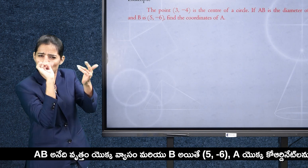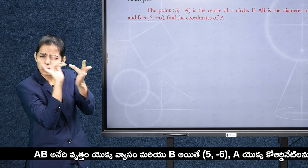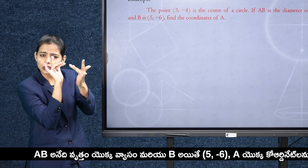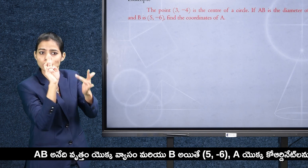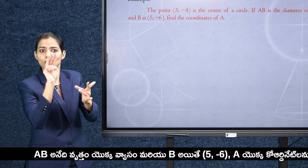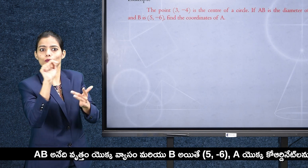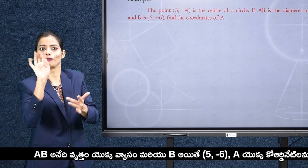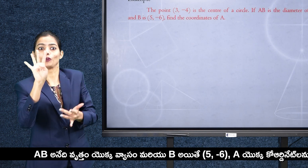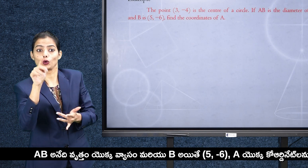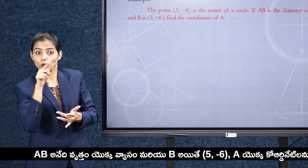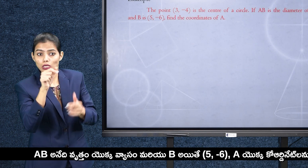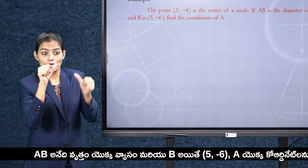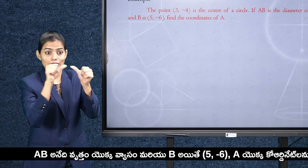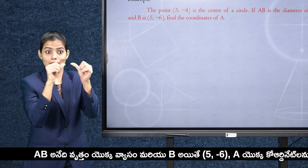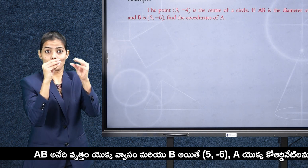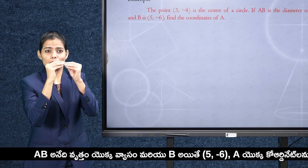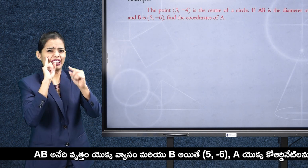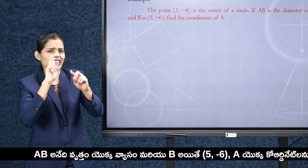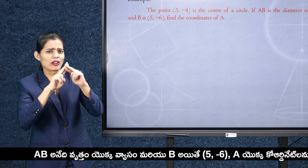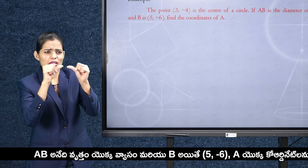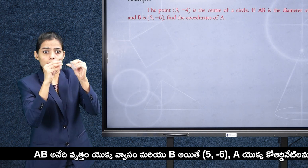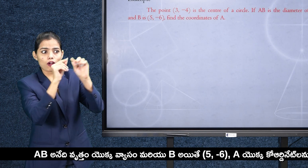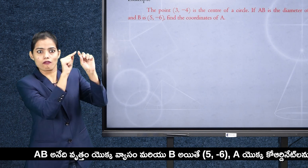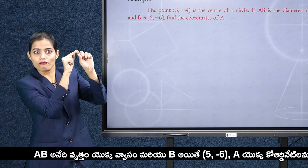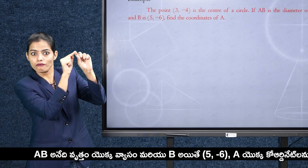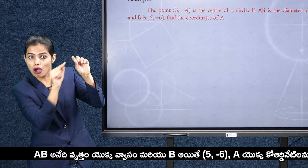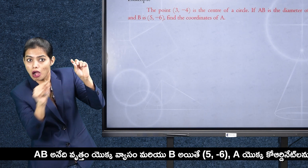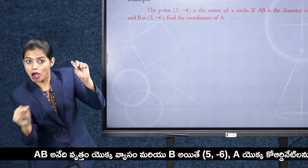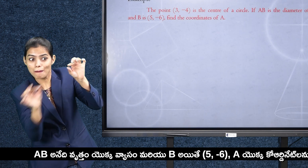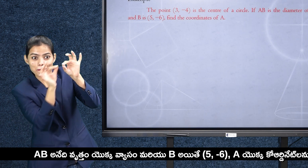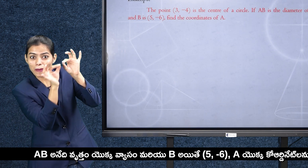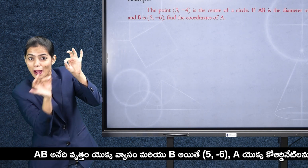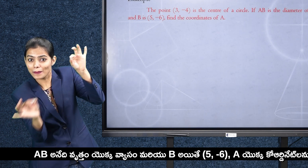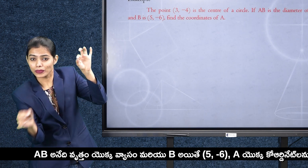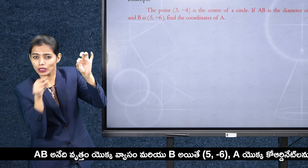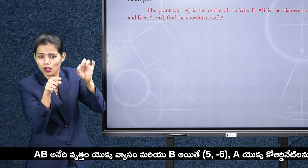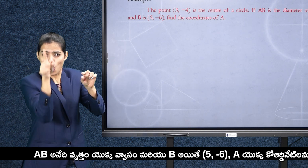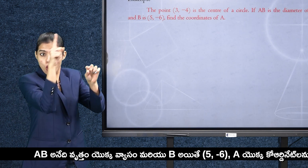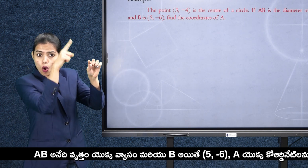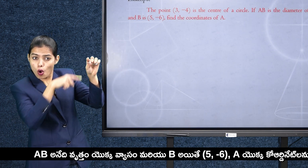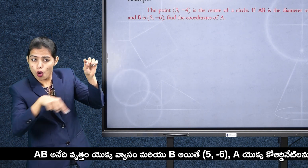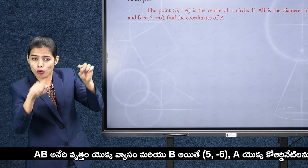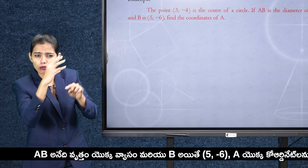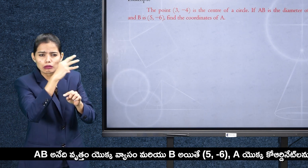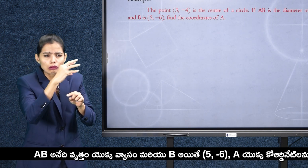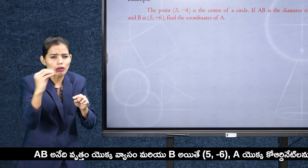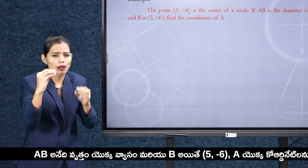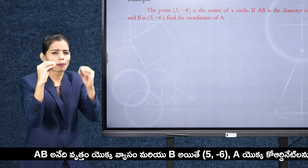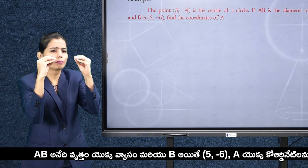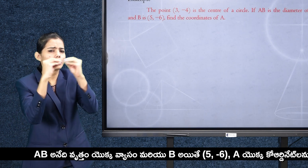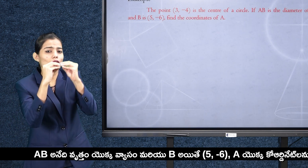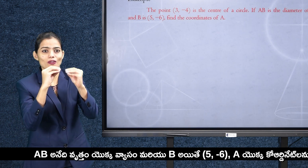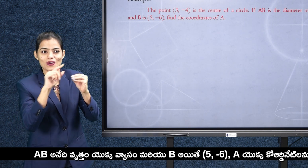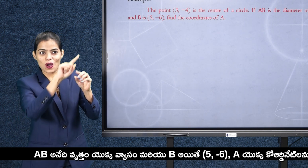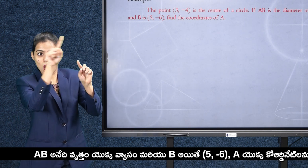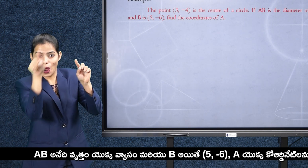AB అనేది వృత్తం యొక్క వ్యాసం మరియు B అనేది 5-6. A